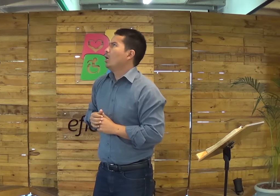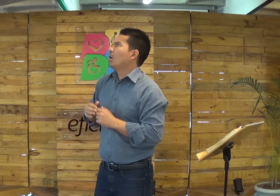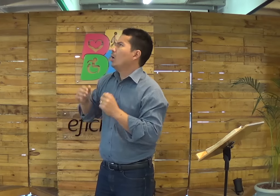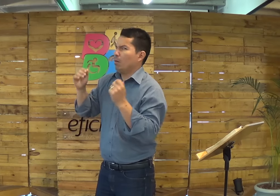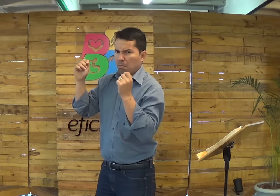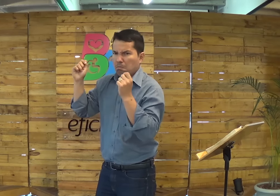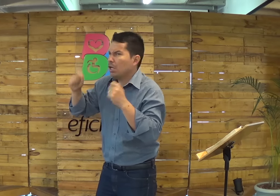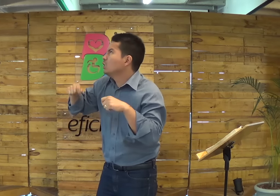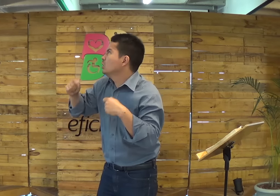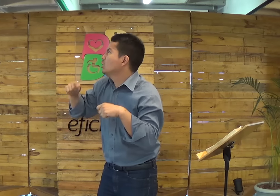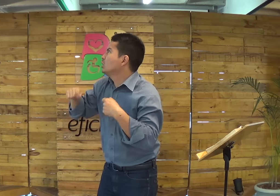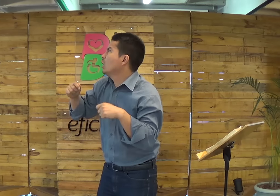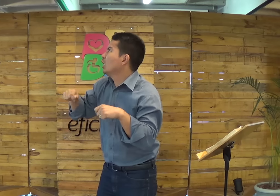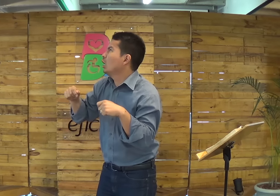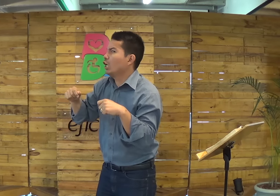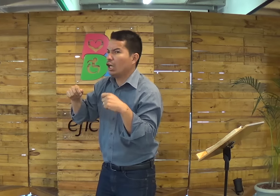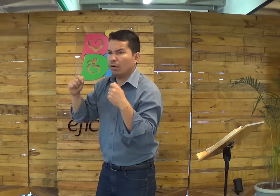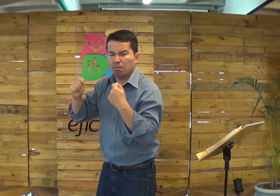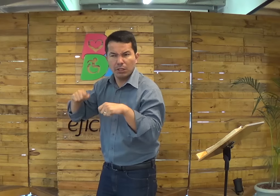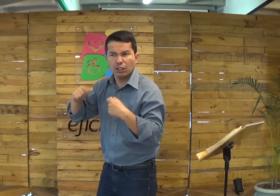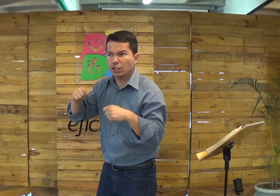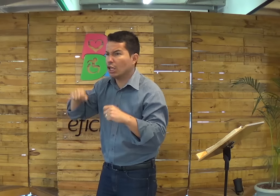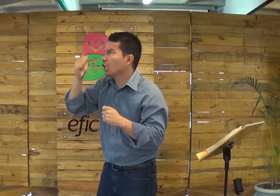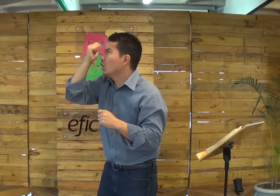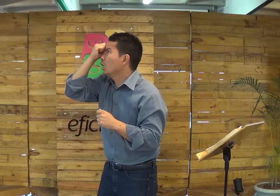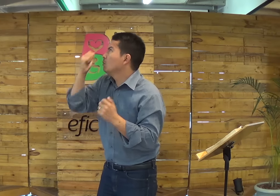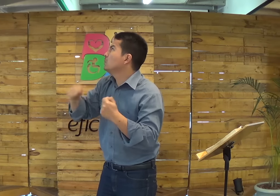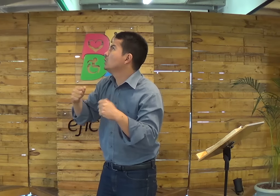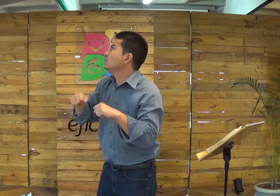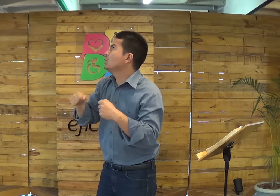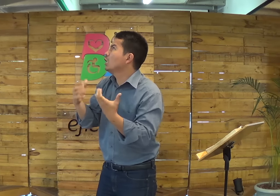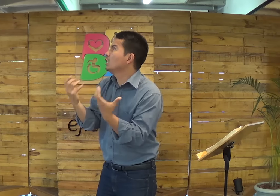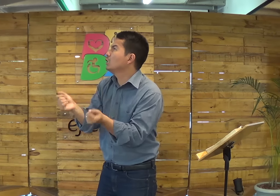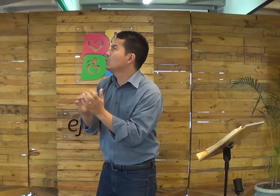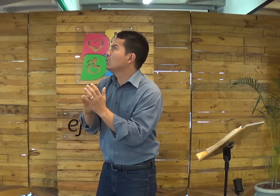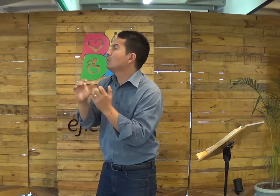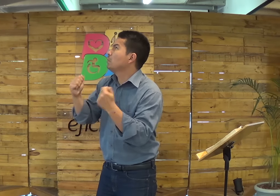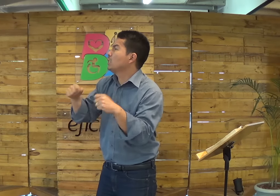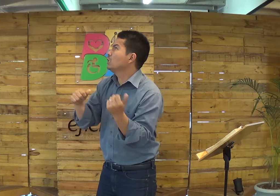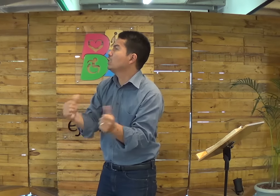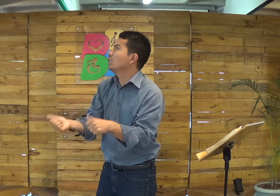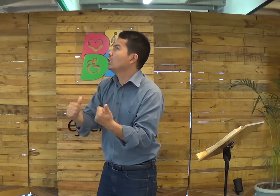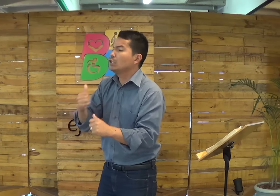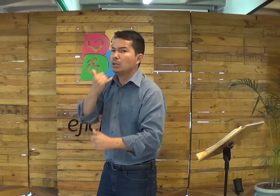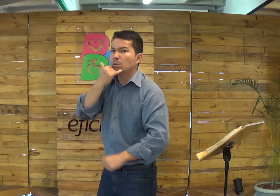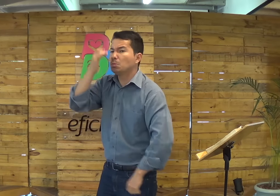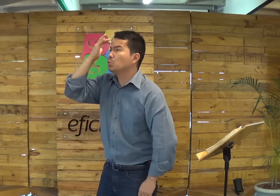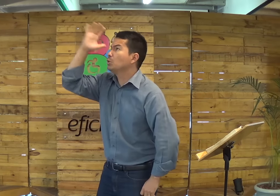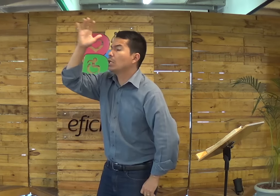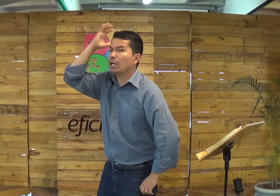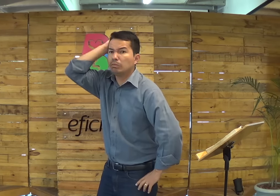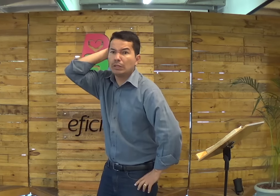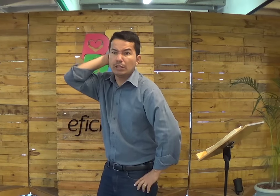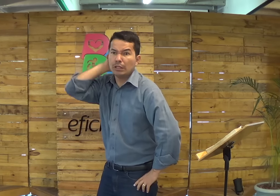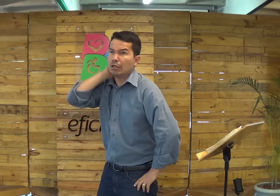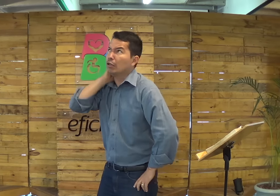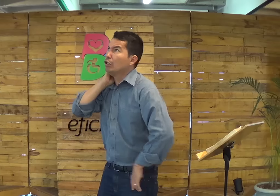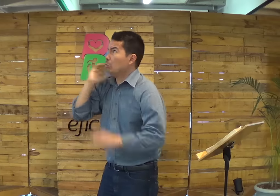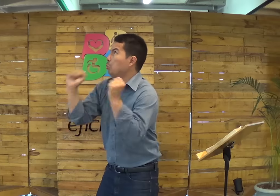eh e precisava disso precisa ter arrependimento precisava aceitar Jesus batizar Ah desculpa não sabia